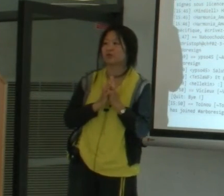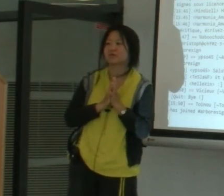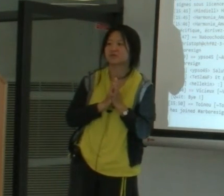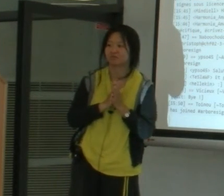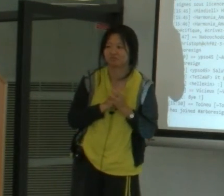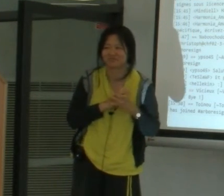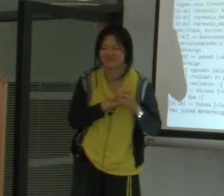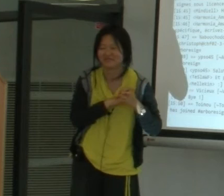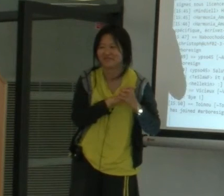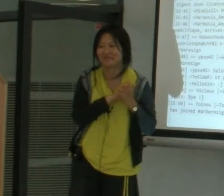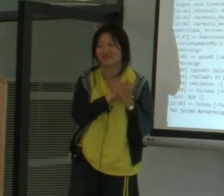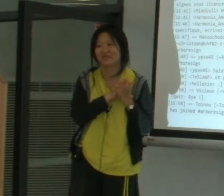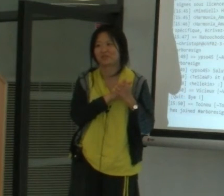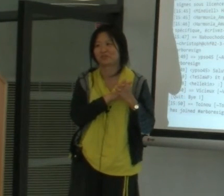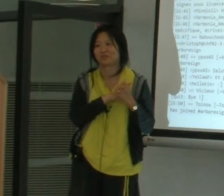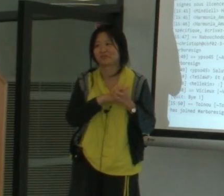D'accord, merci.